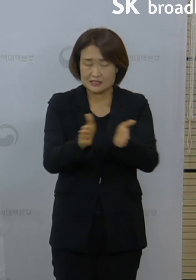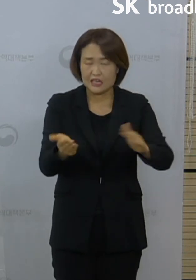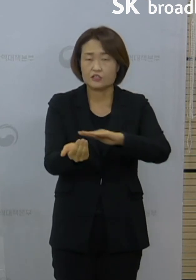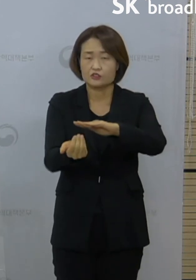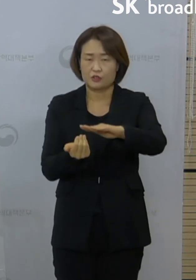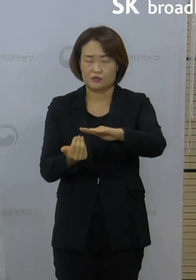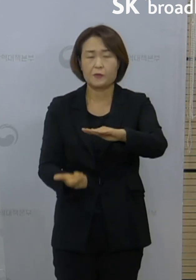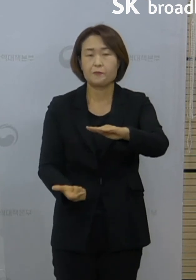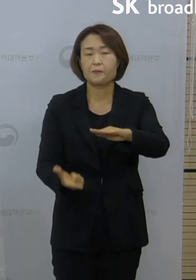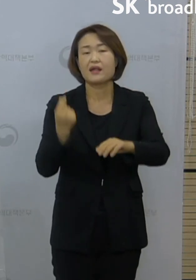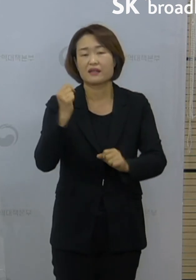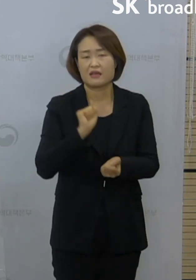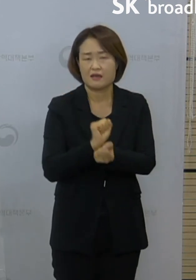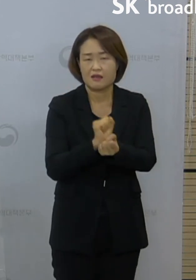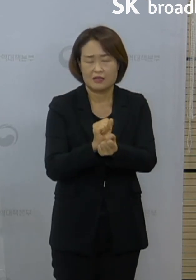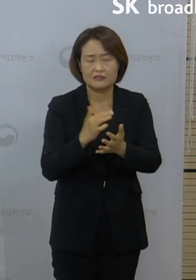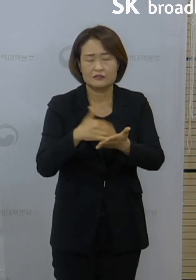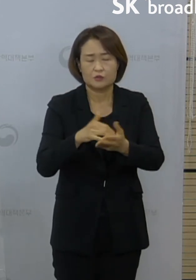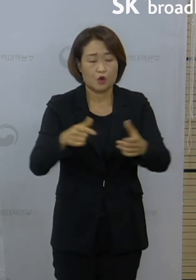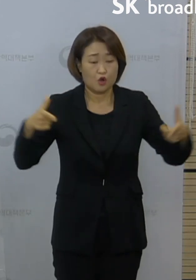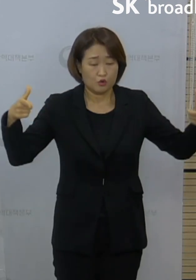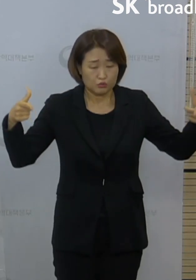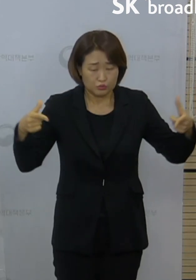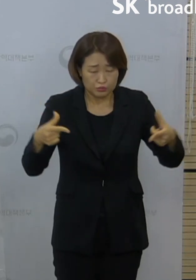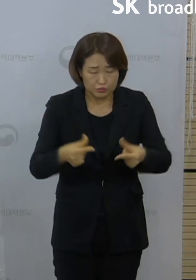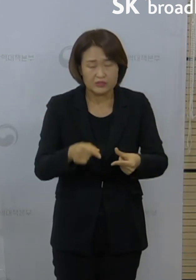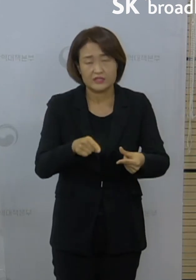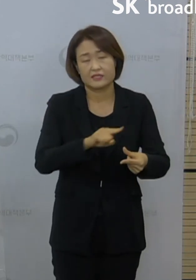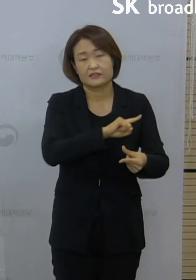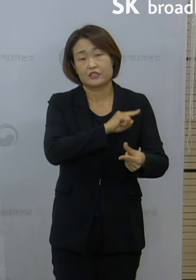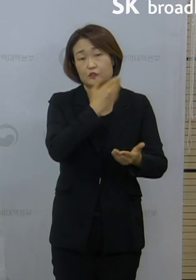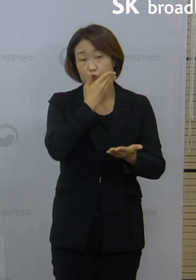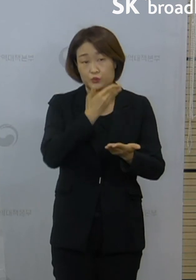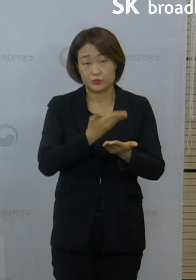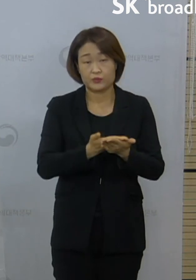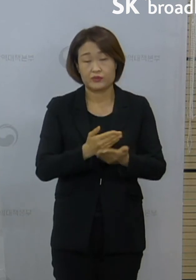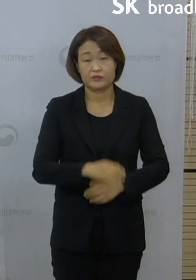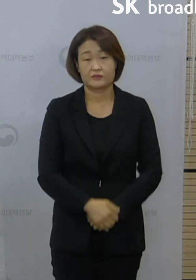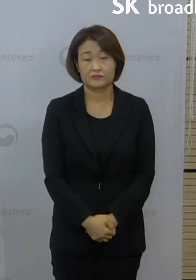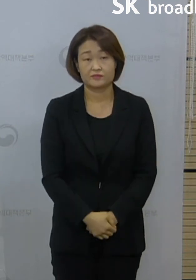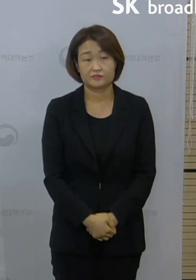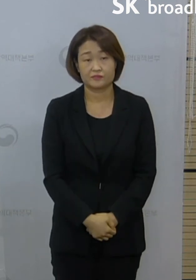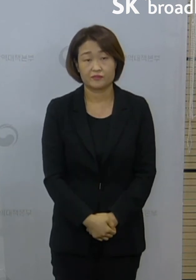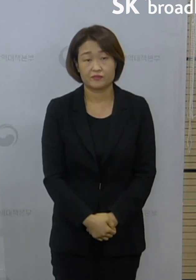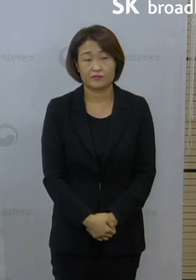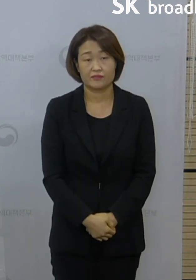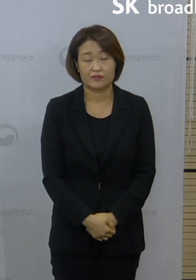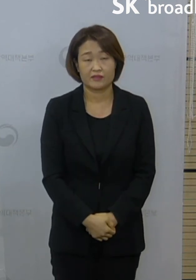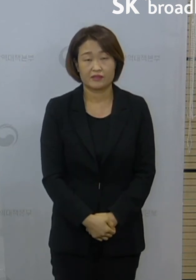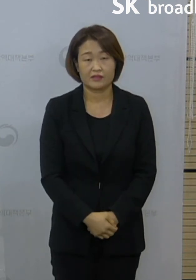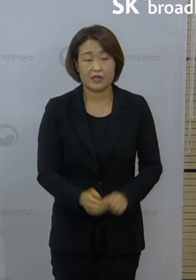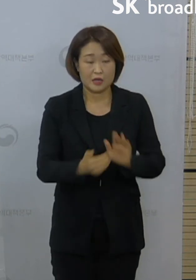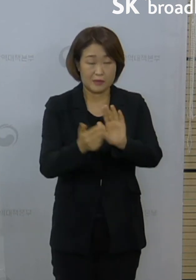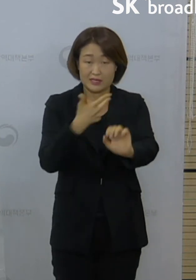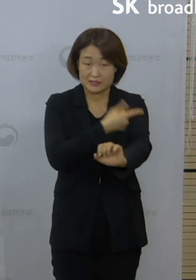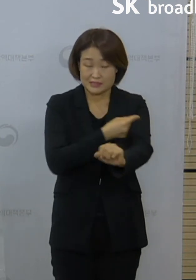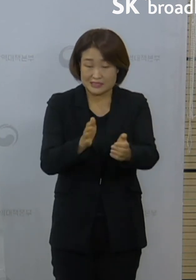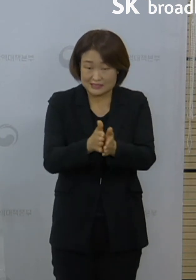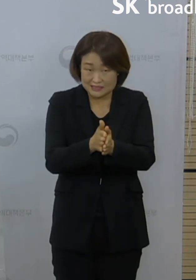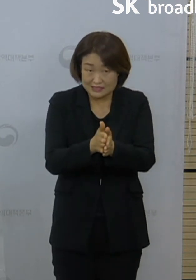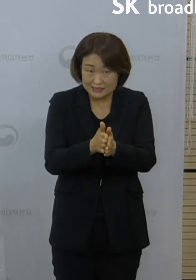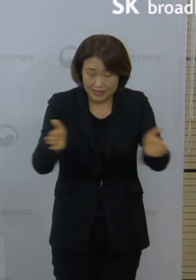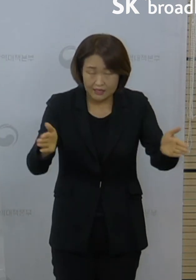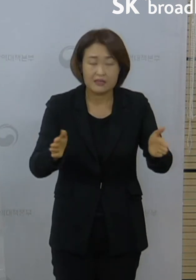안정적으로 낮추는 것이 매우 중요합니다 백신 적 종이 시작되면 현장을